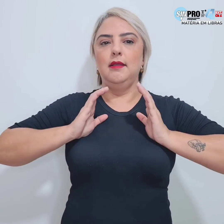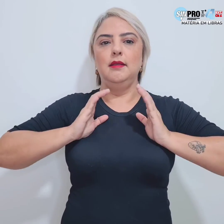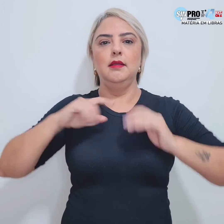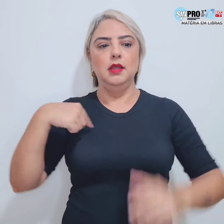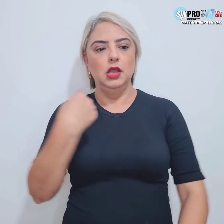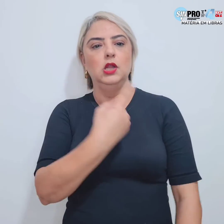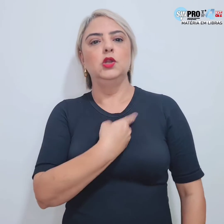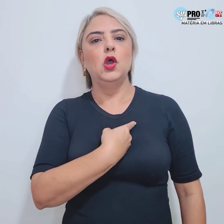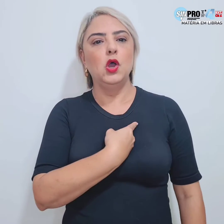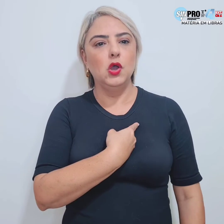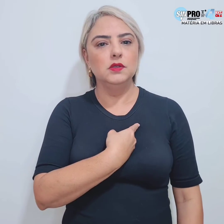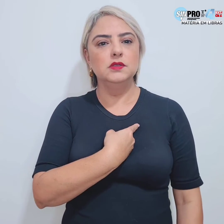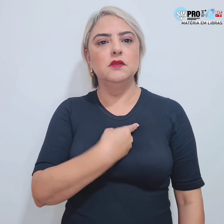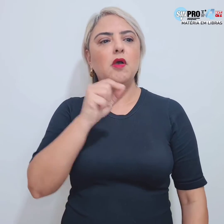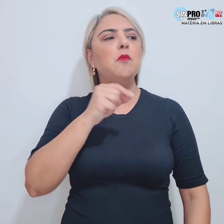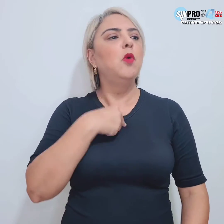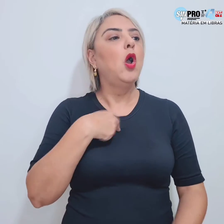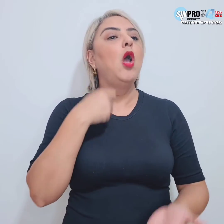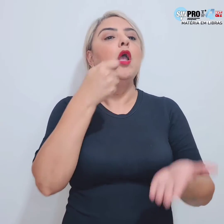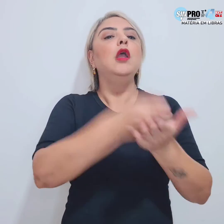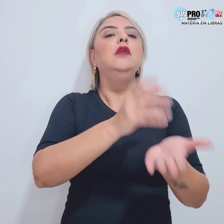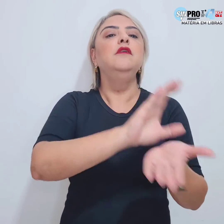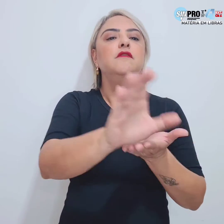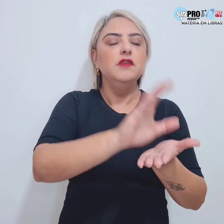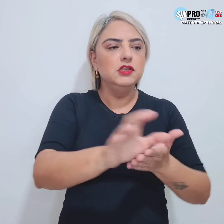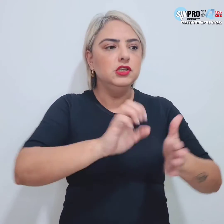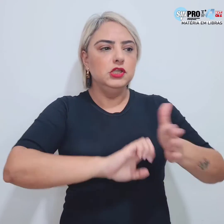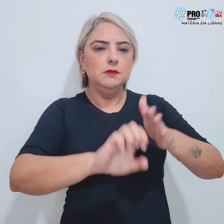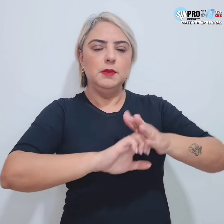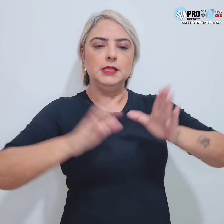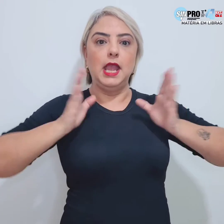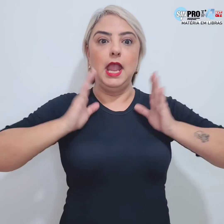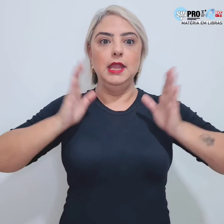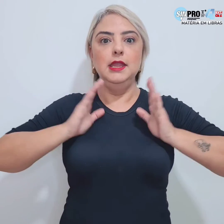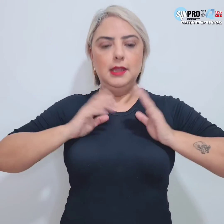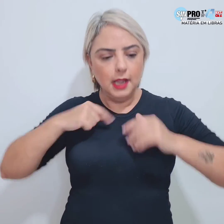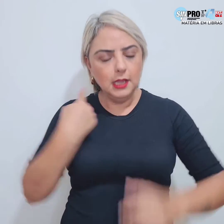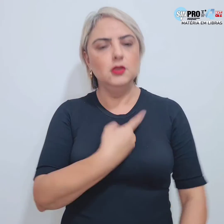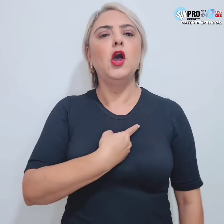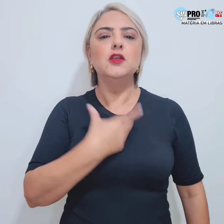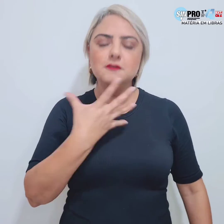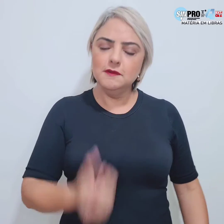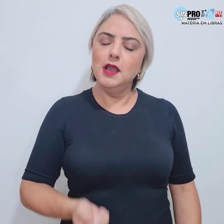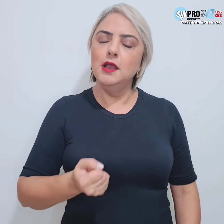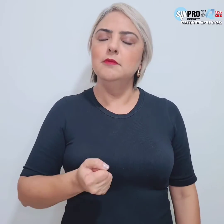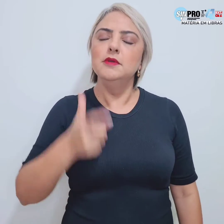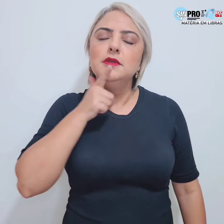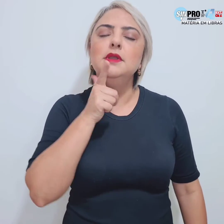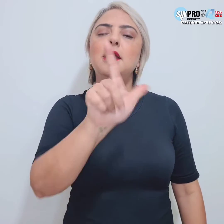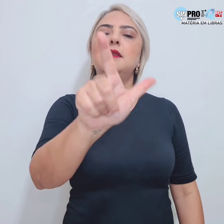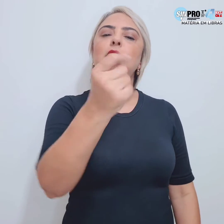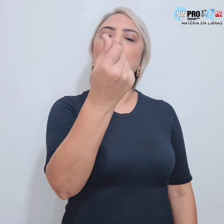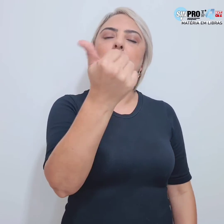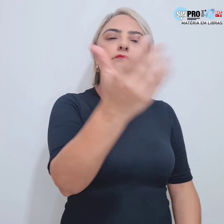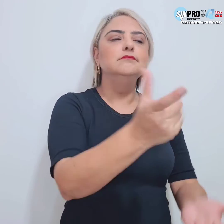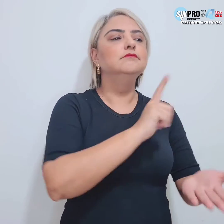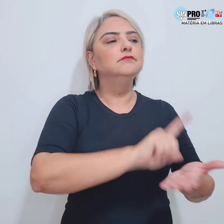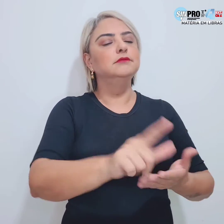botar dinheiro, e vai dar certo. E nós vamos ganhar dinheiro. Nós